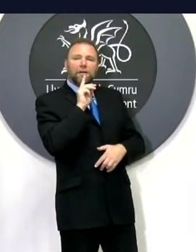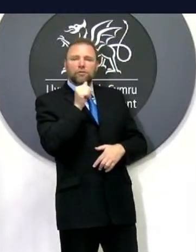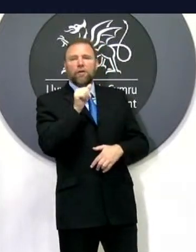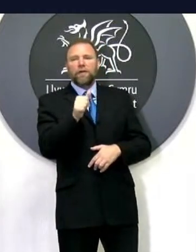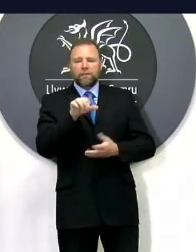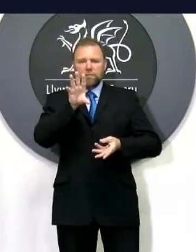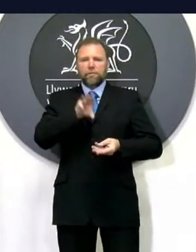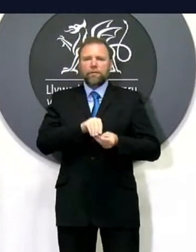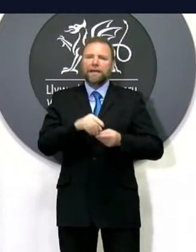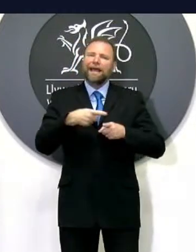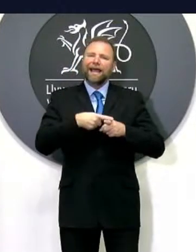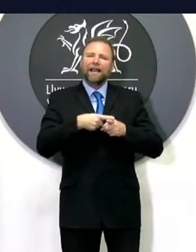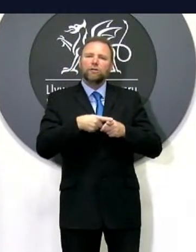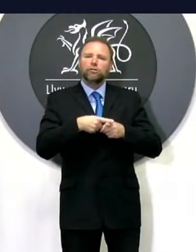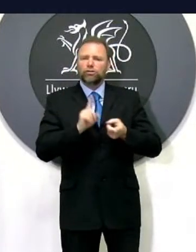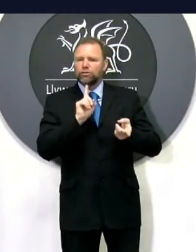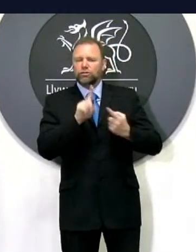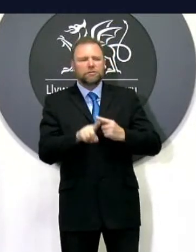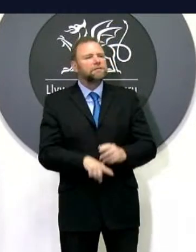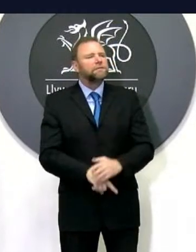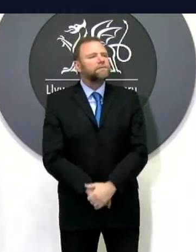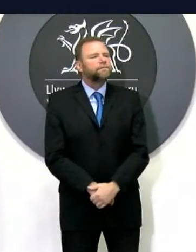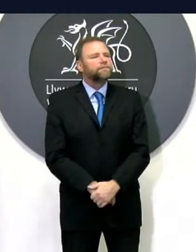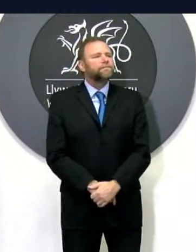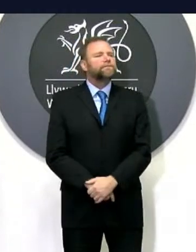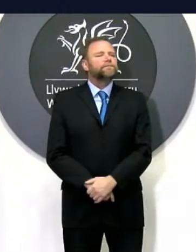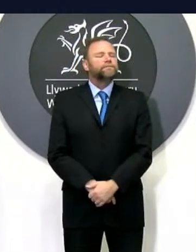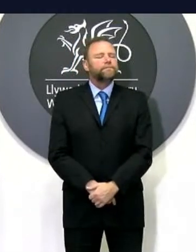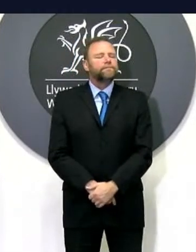mae Cerdyn. Beth chi ymateb i hyn?